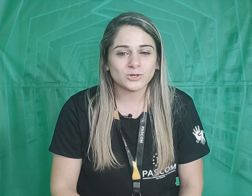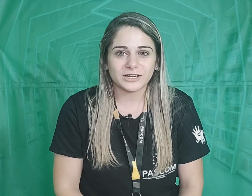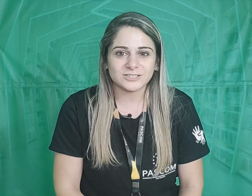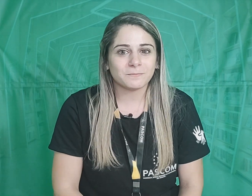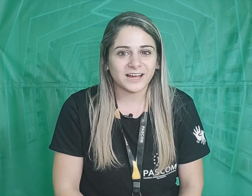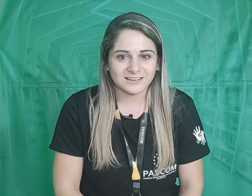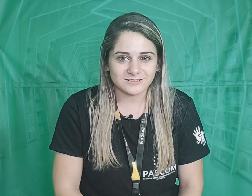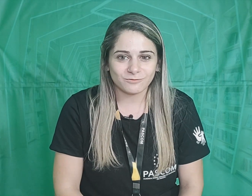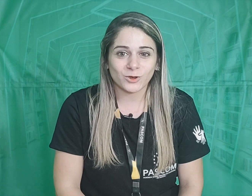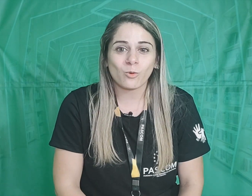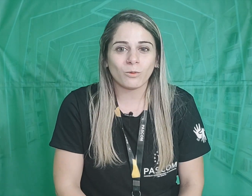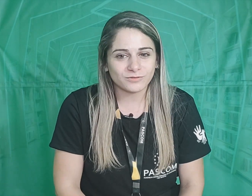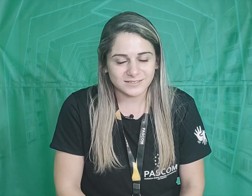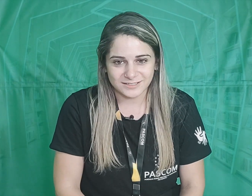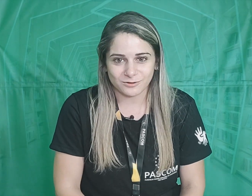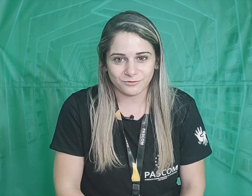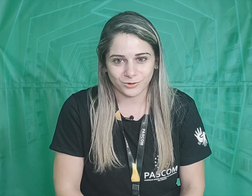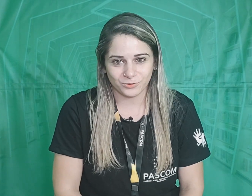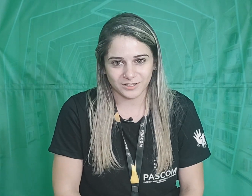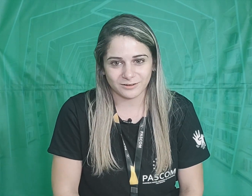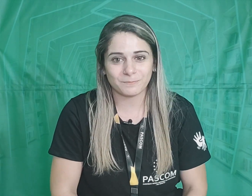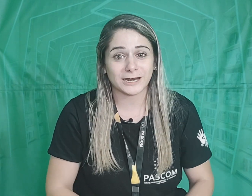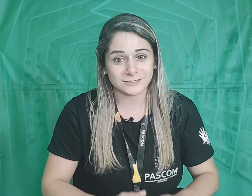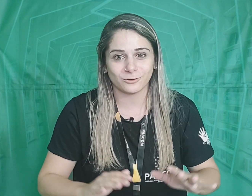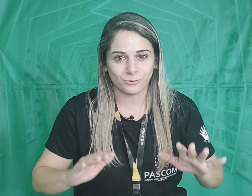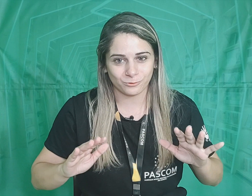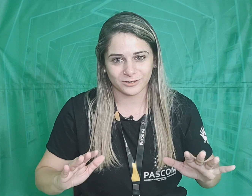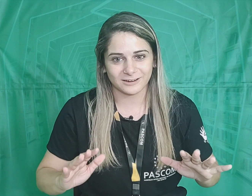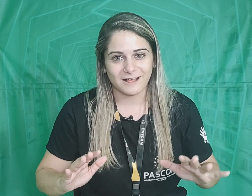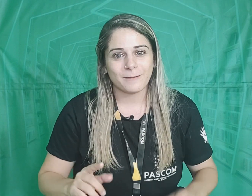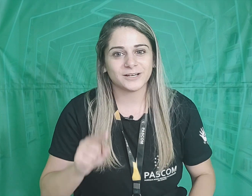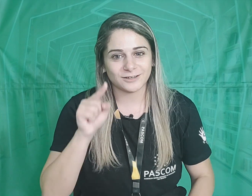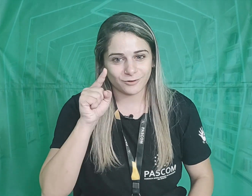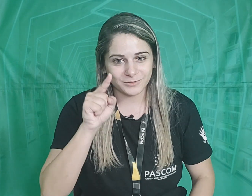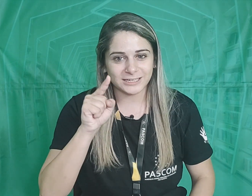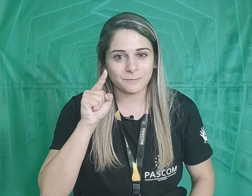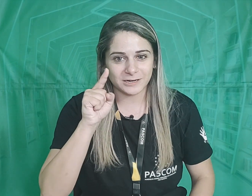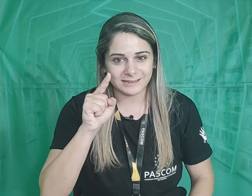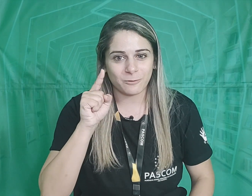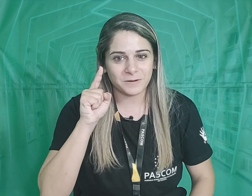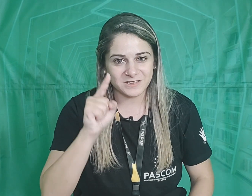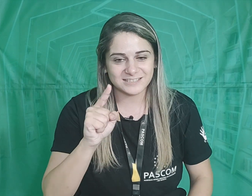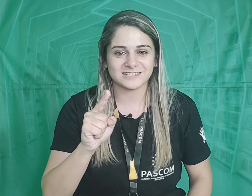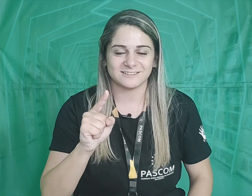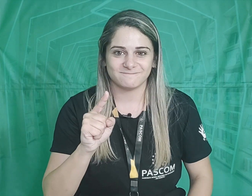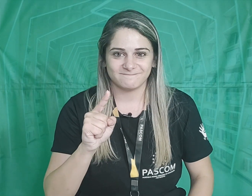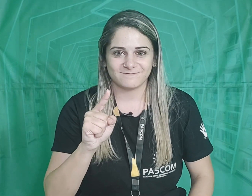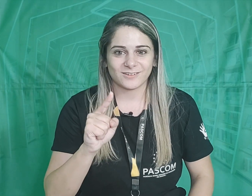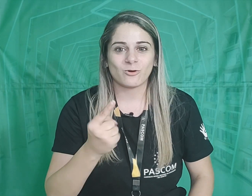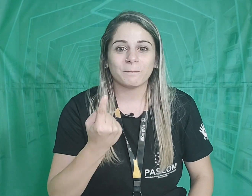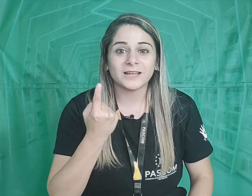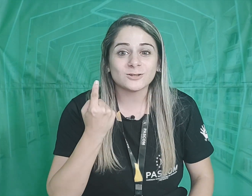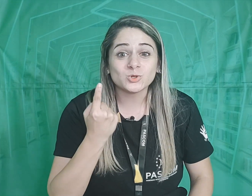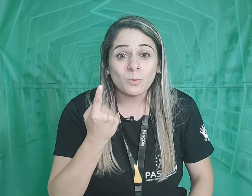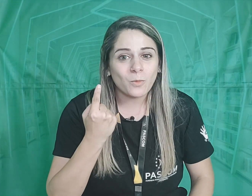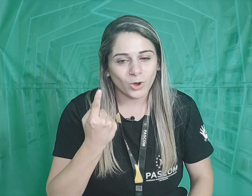emociona demais, em ver como vocês estão evoluindo. E parece loucura, mas já vamos interpretar uma missa com apenas um